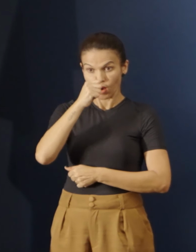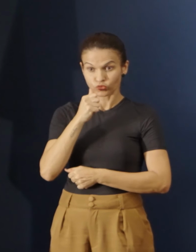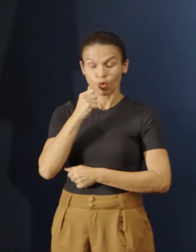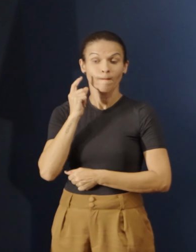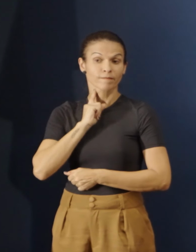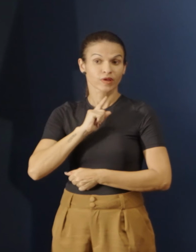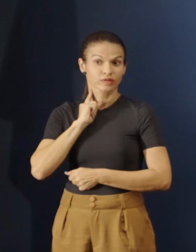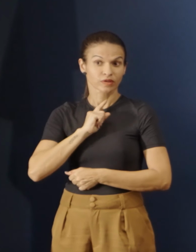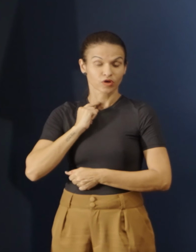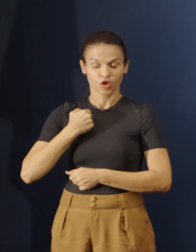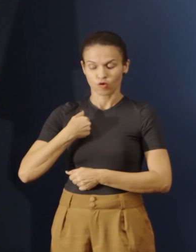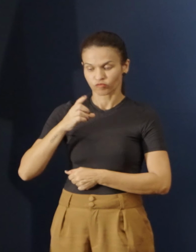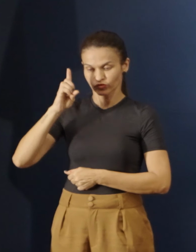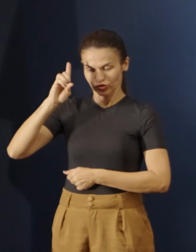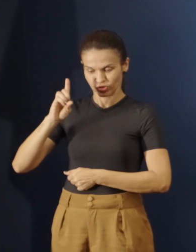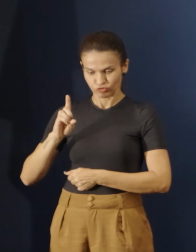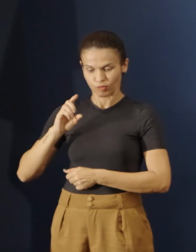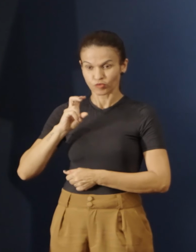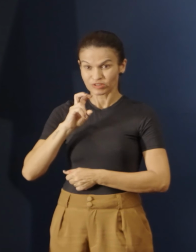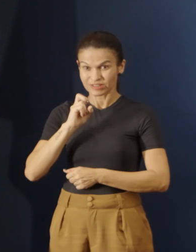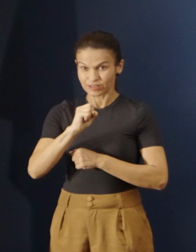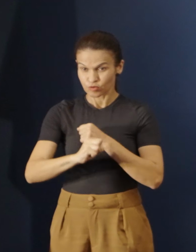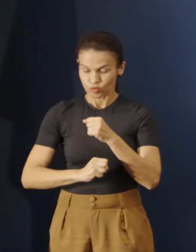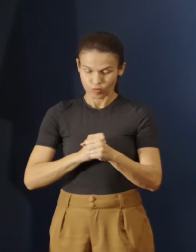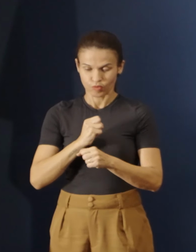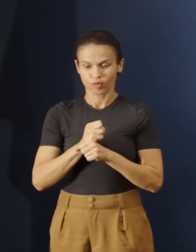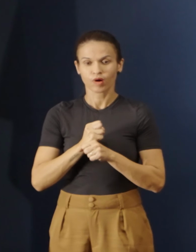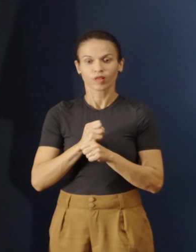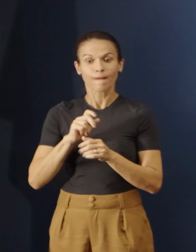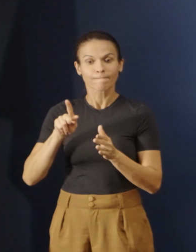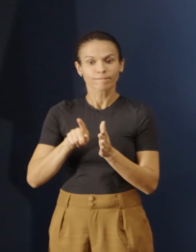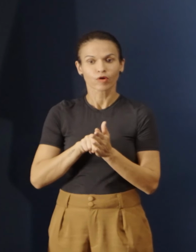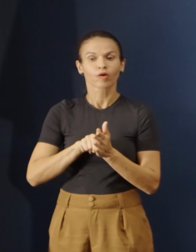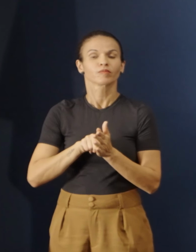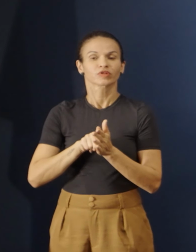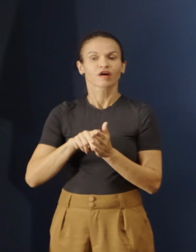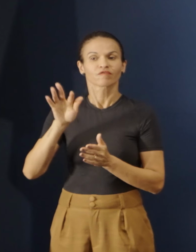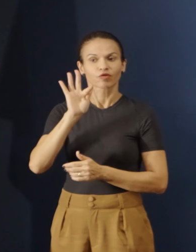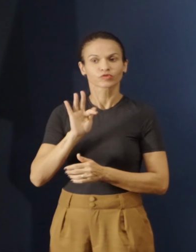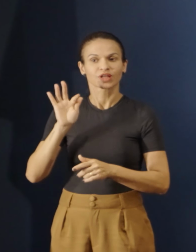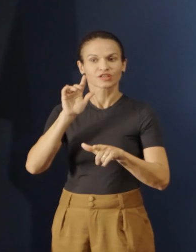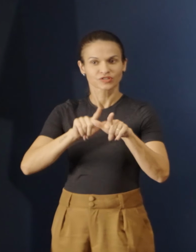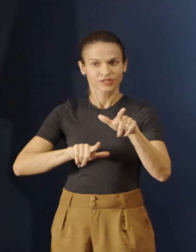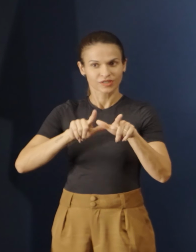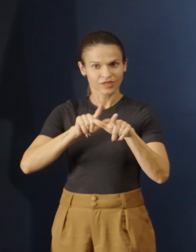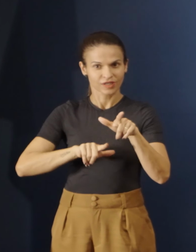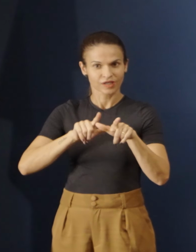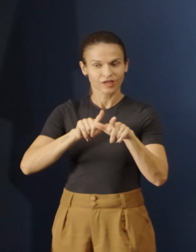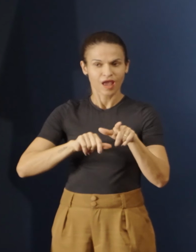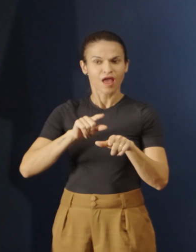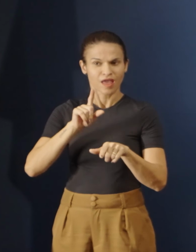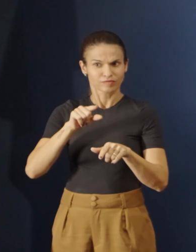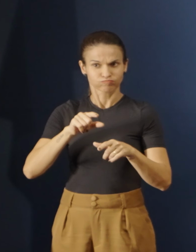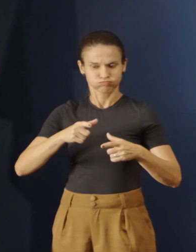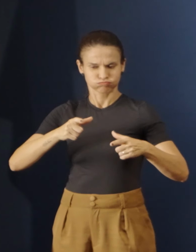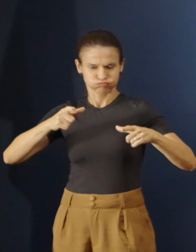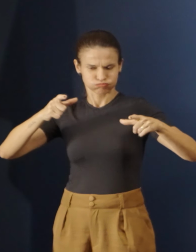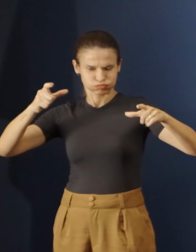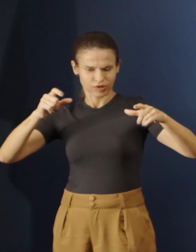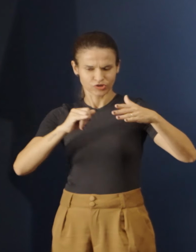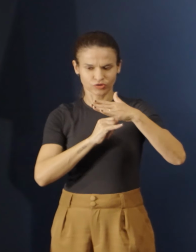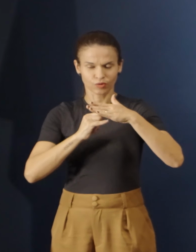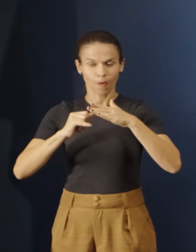que, do qual fui diretor até por 5 anos no acervo, pertence à nossa Faculdade de Letras e é uma mega instituição com